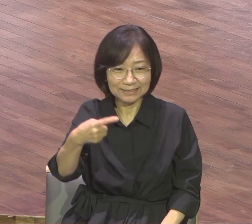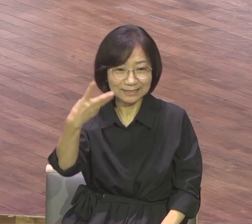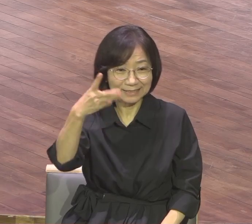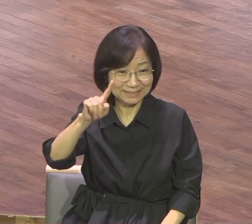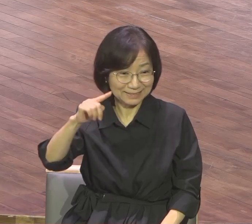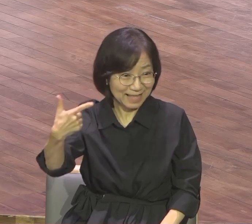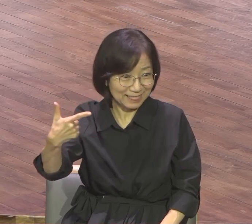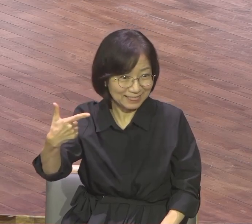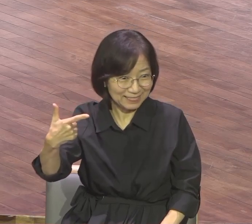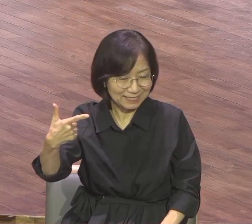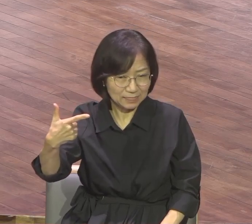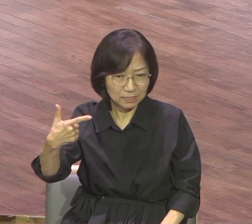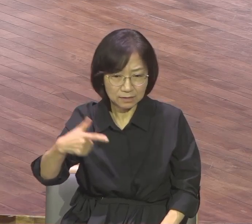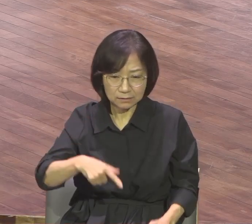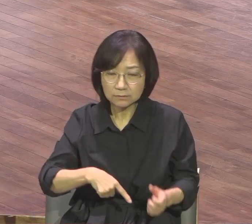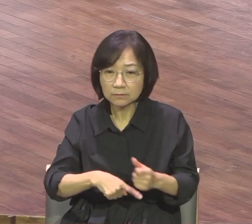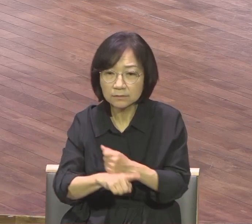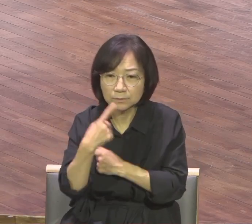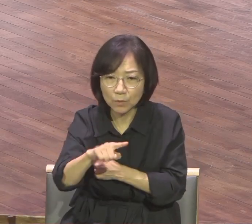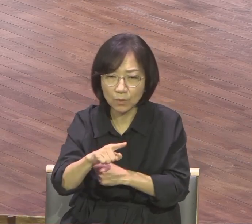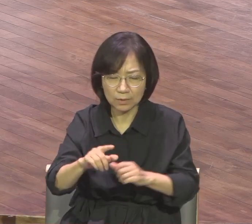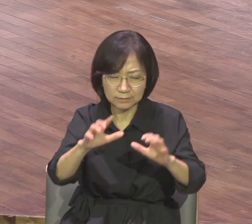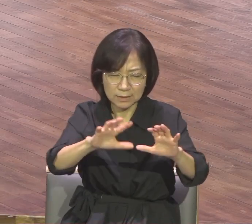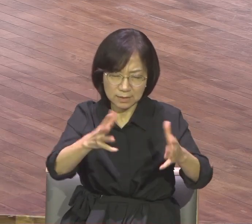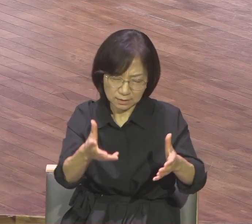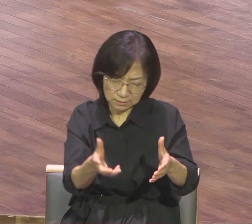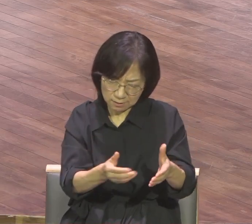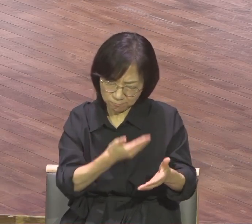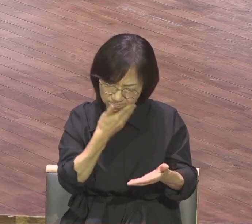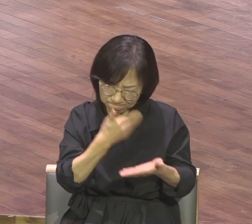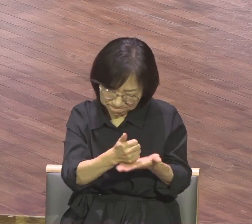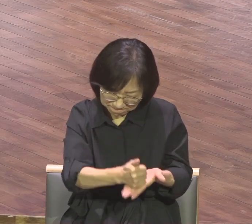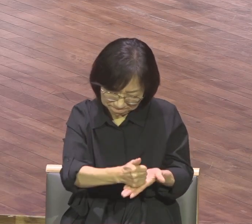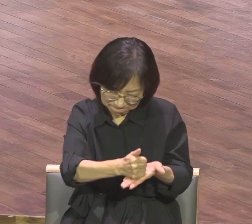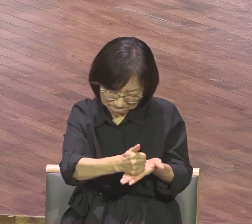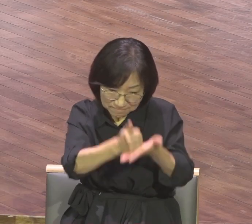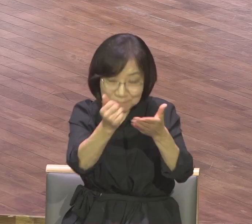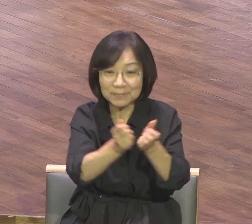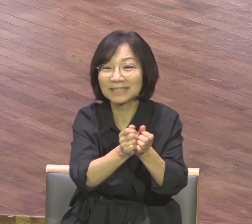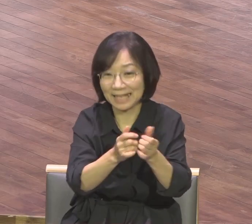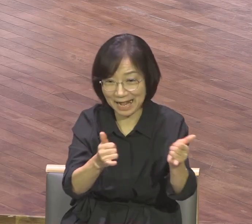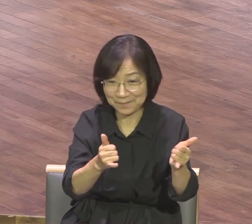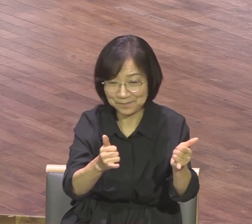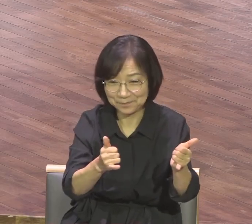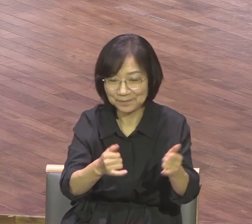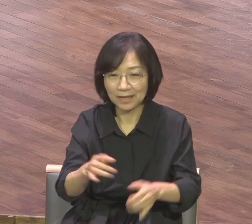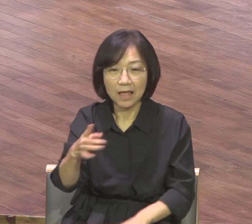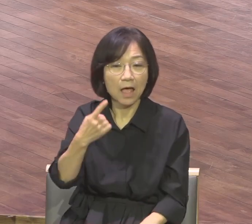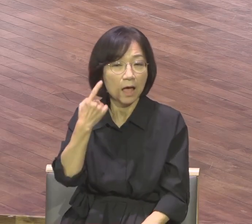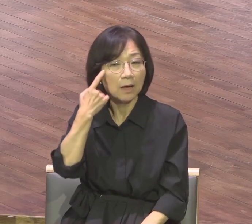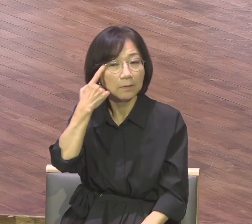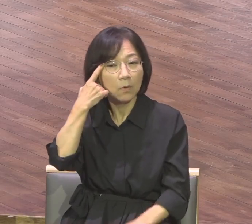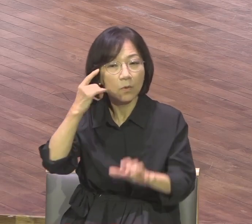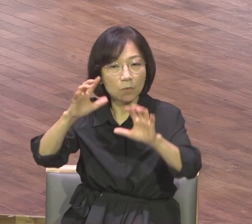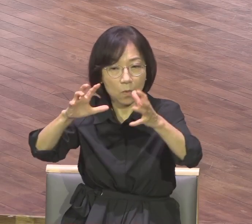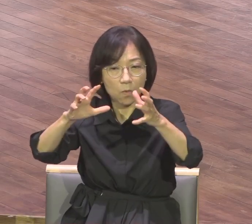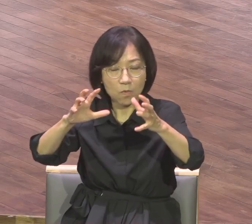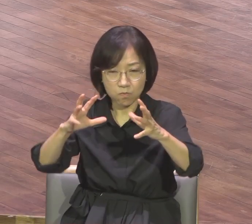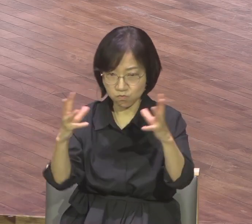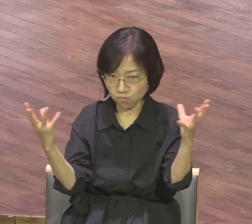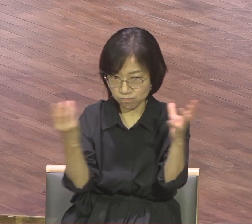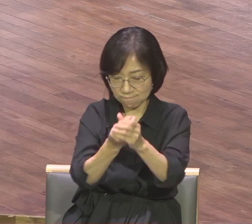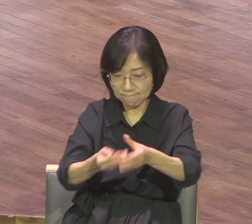가장 존귀한 자라는 뜻이 타르탄. 자, 몽골 제국을 완성한 후에 징기스칸은